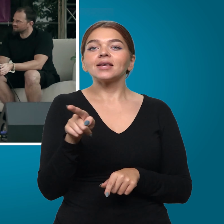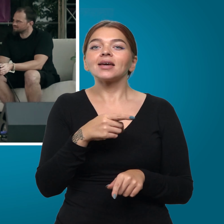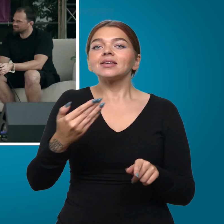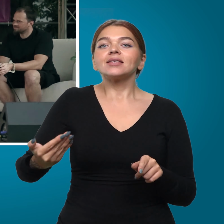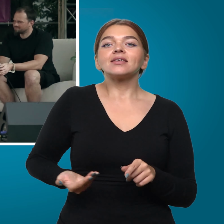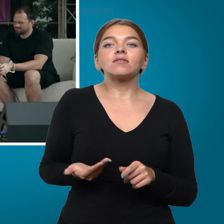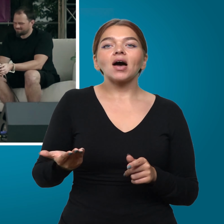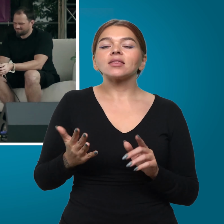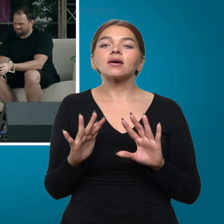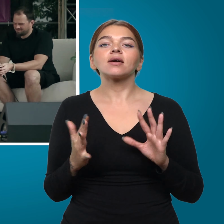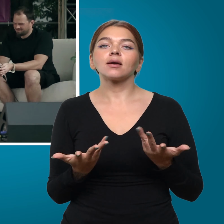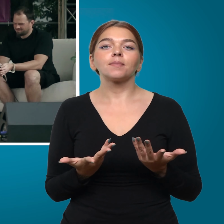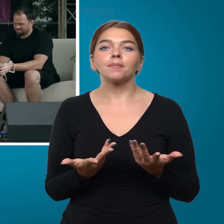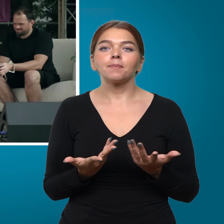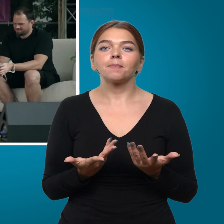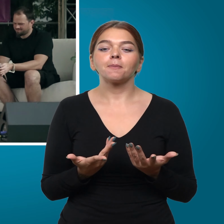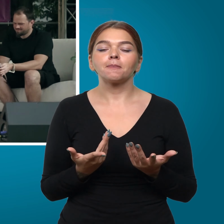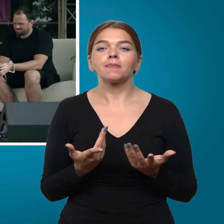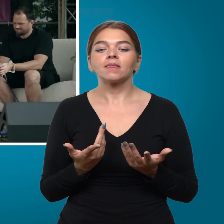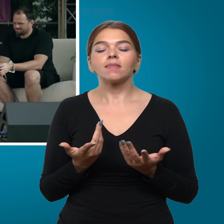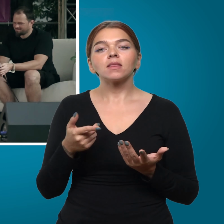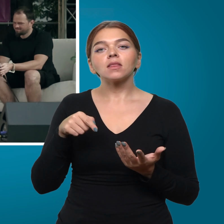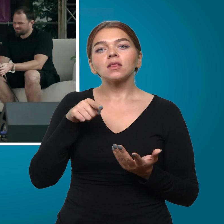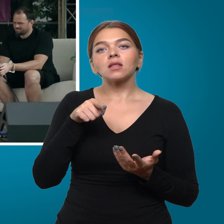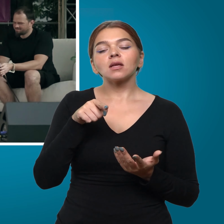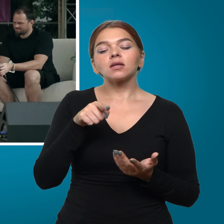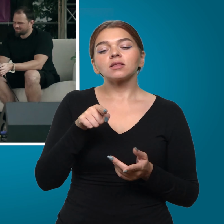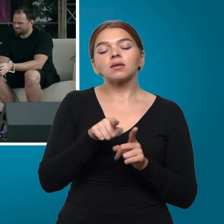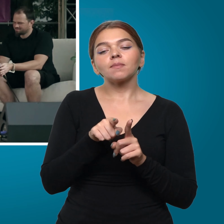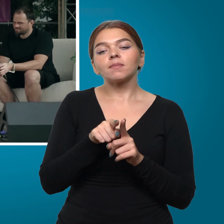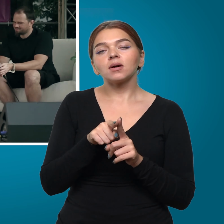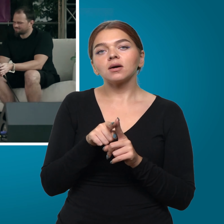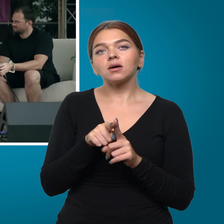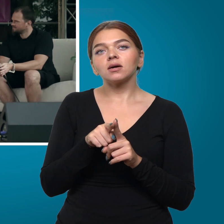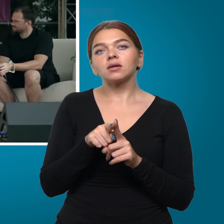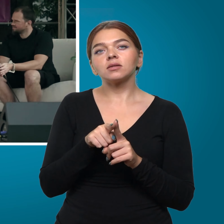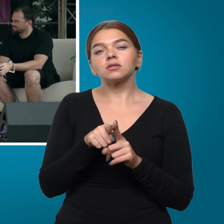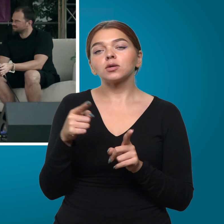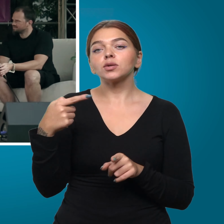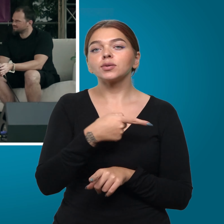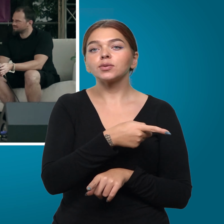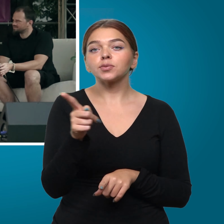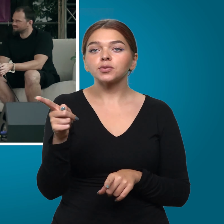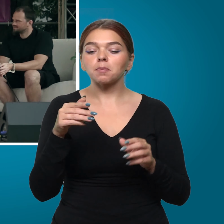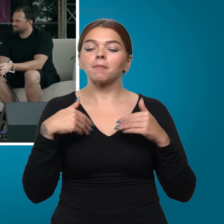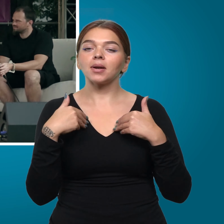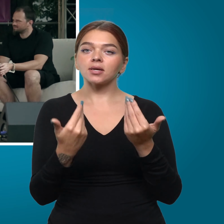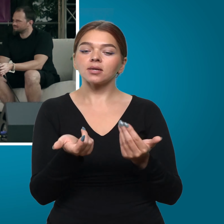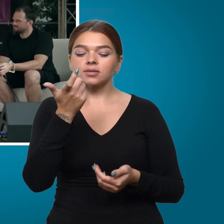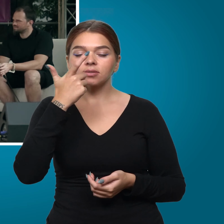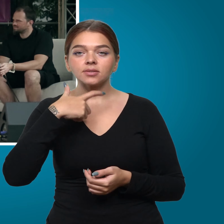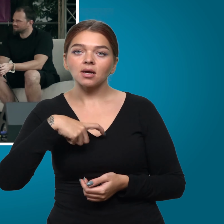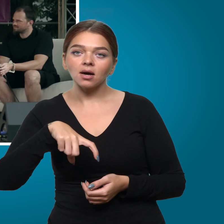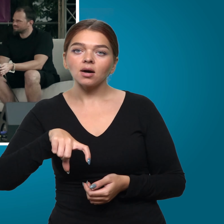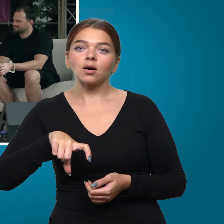Ar gal galima atsakyti klausimą, kuo jie gyvena? Ir dar, ko jūs palinkėtumėt